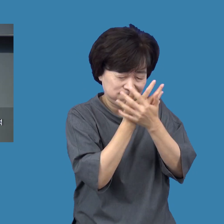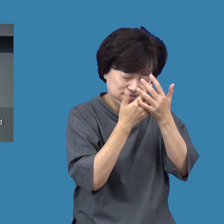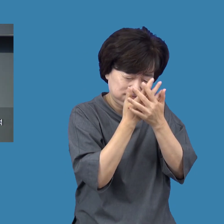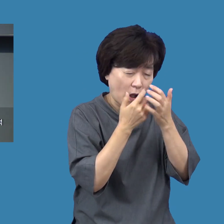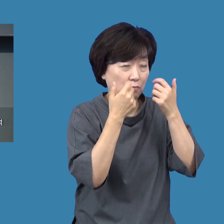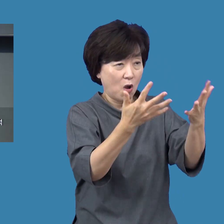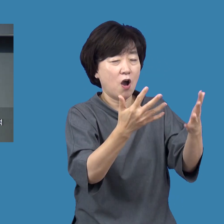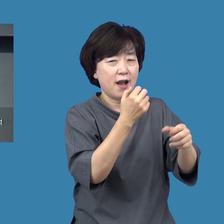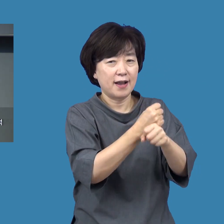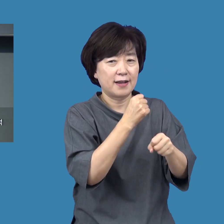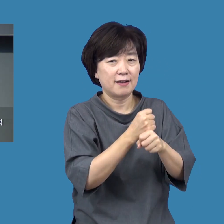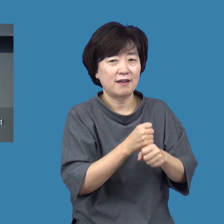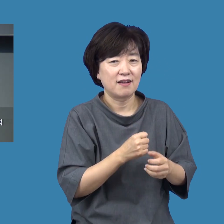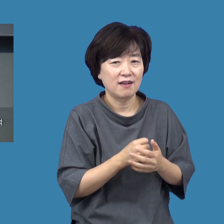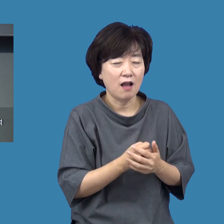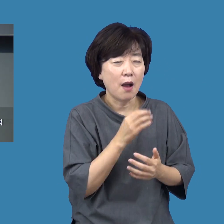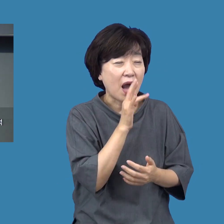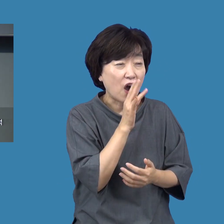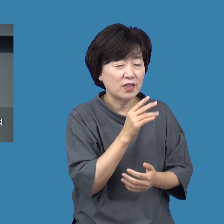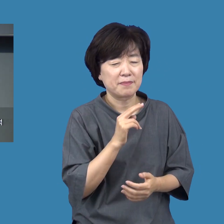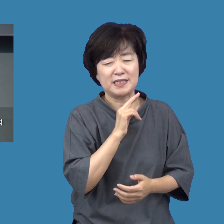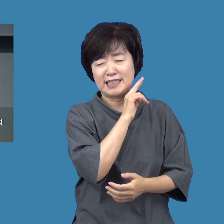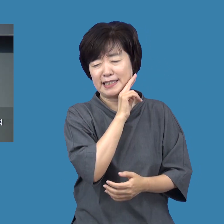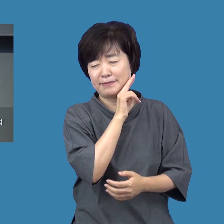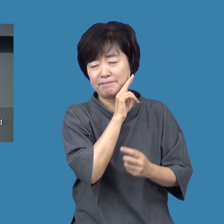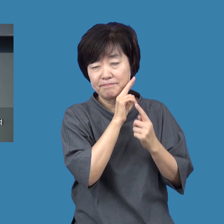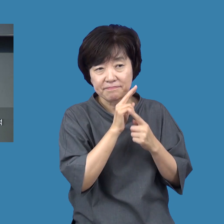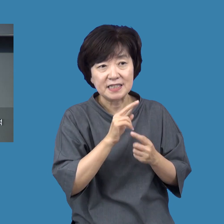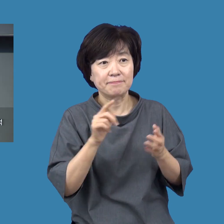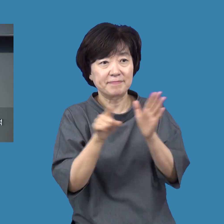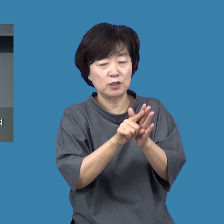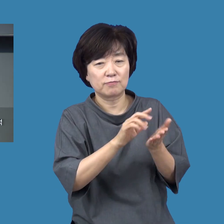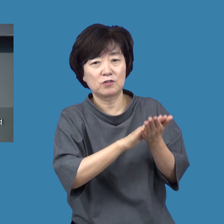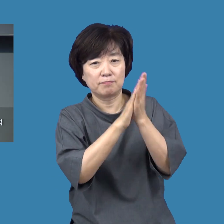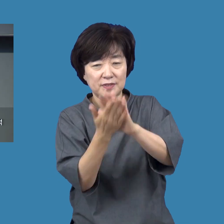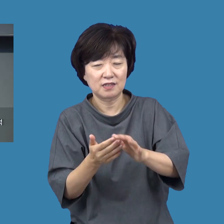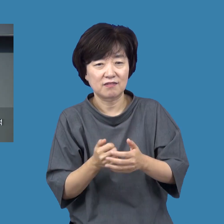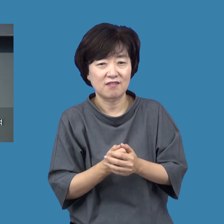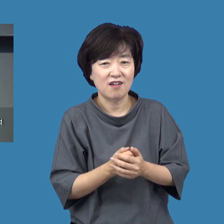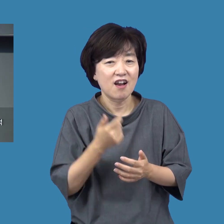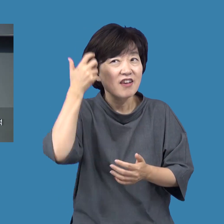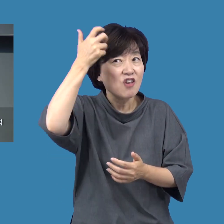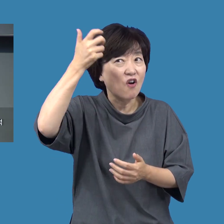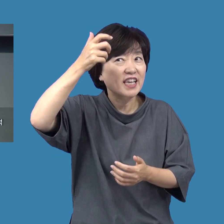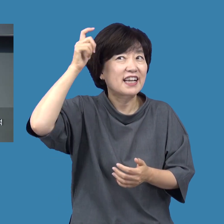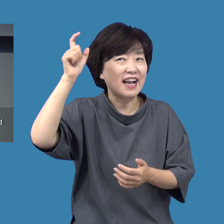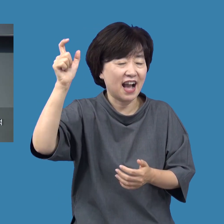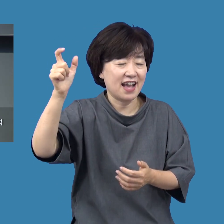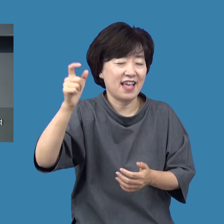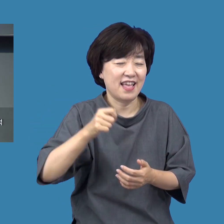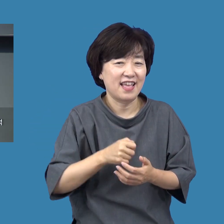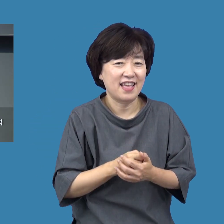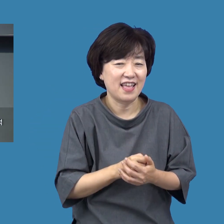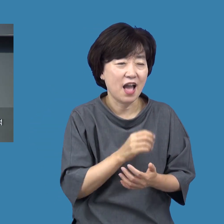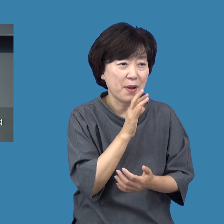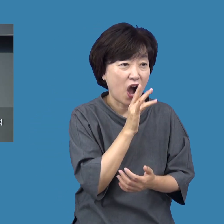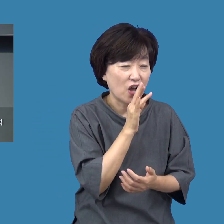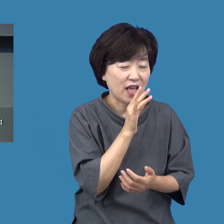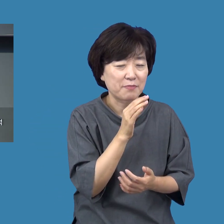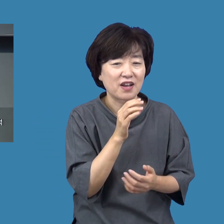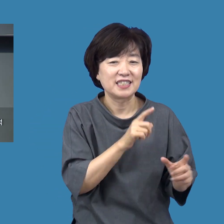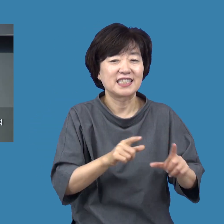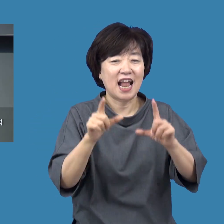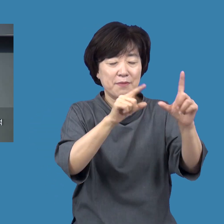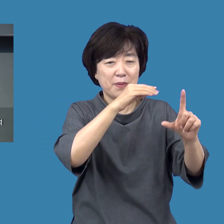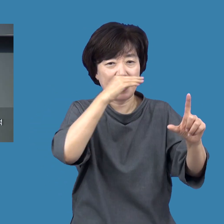하면 의심에 생겼던 것이 믿음으로 바뀌고 방언을 하면 영이 강해지고 방언을 하면 삶이 세워지고